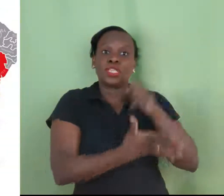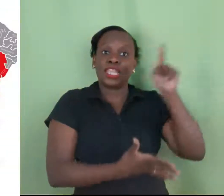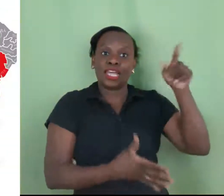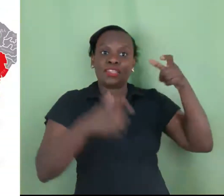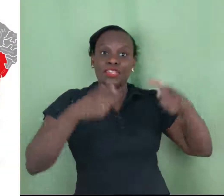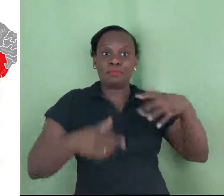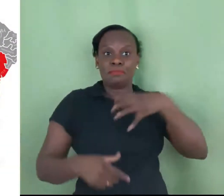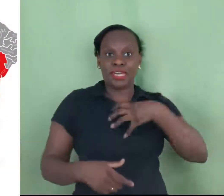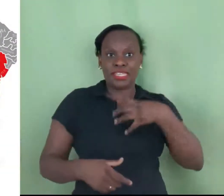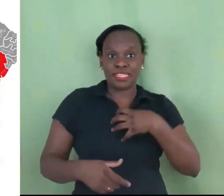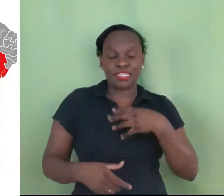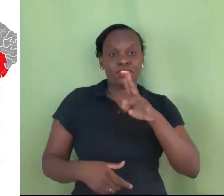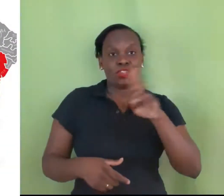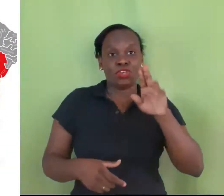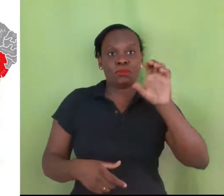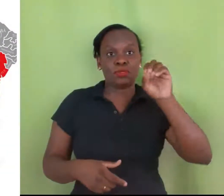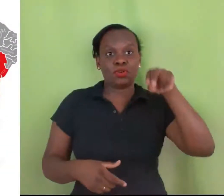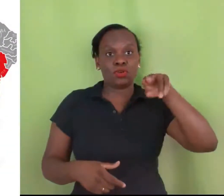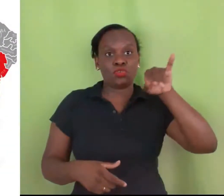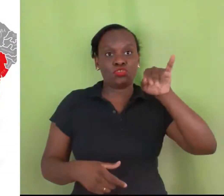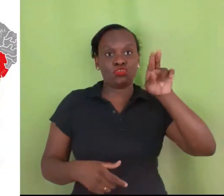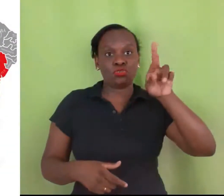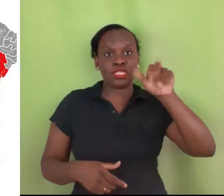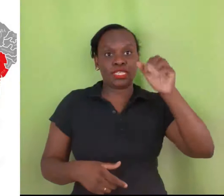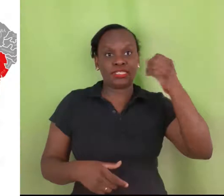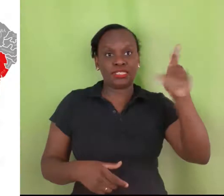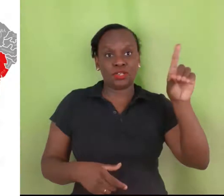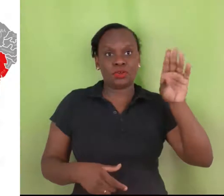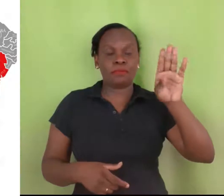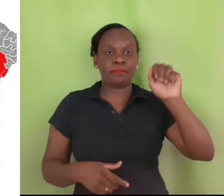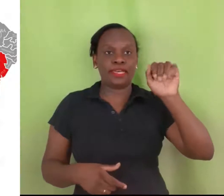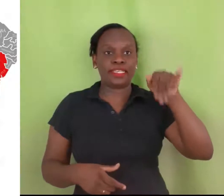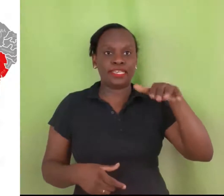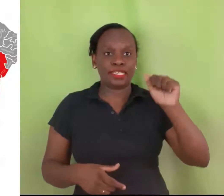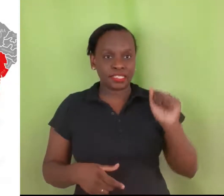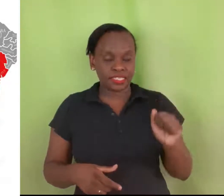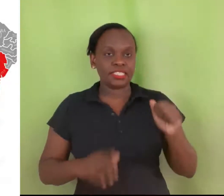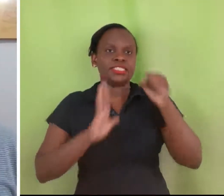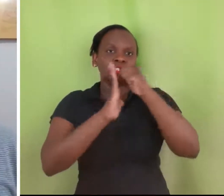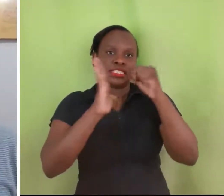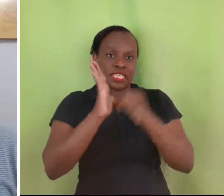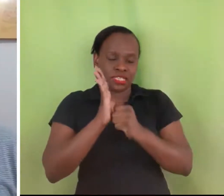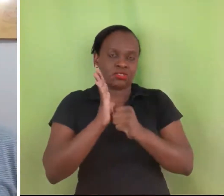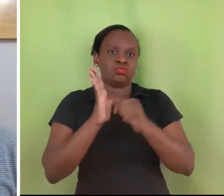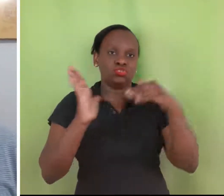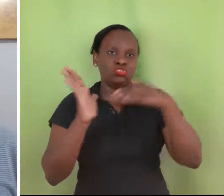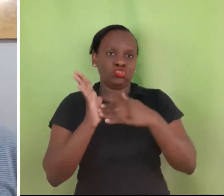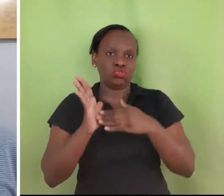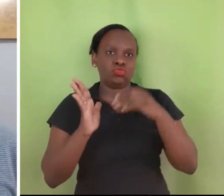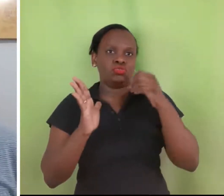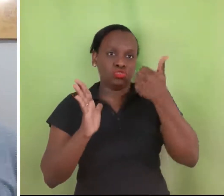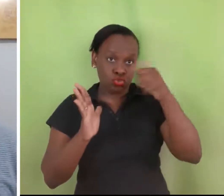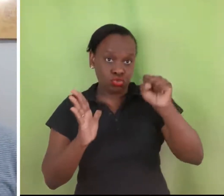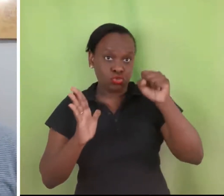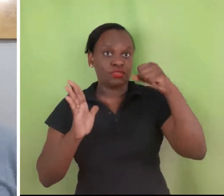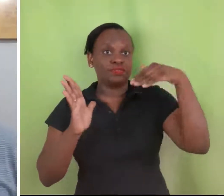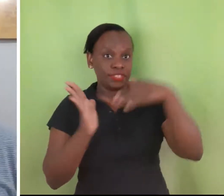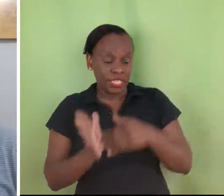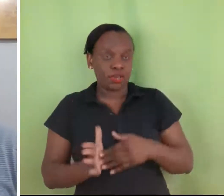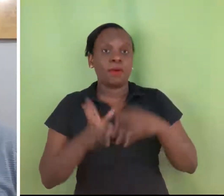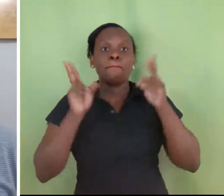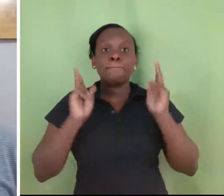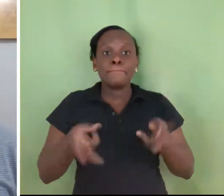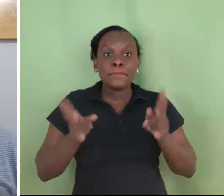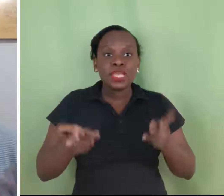né, chamada Conjuração Baiana, mais mesmo para o finalzinho do século XVIII, né, com as